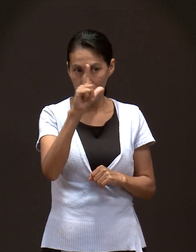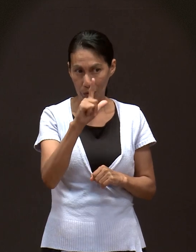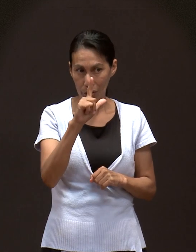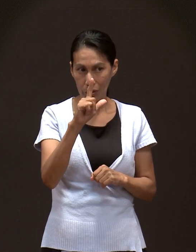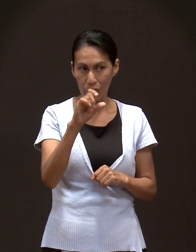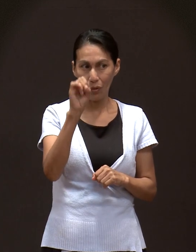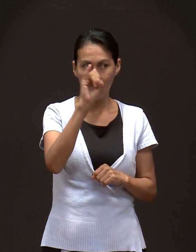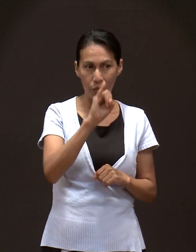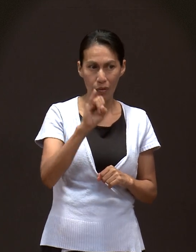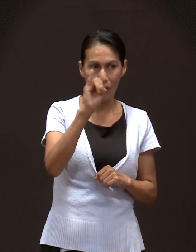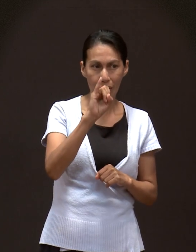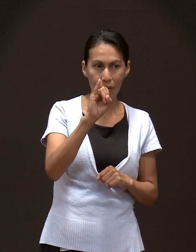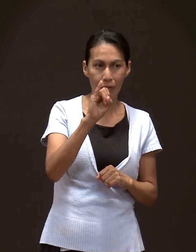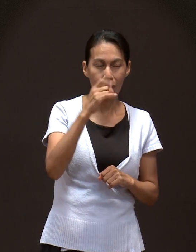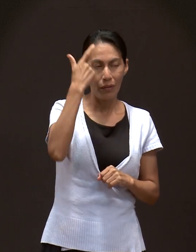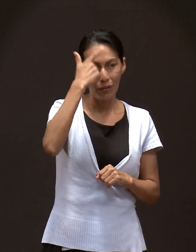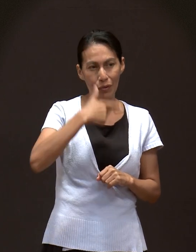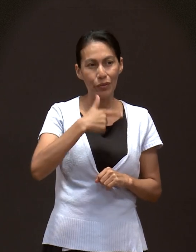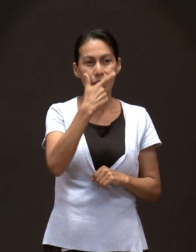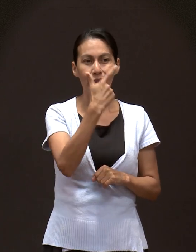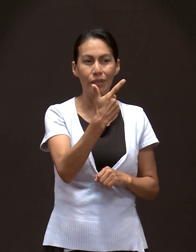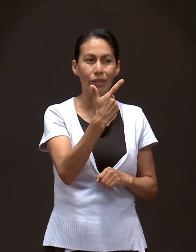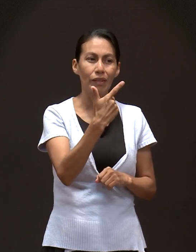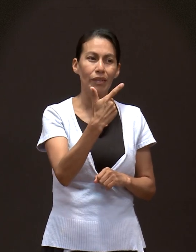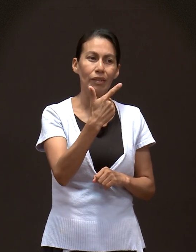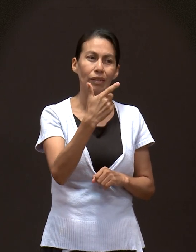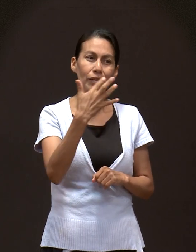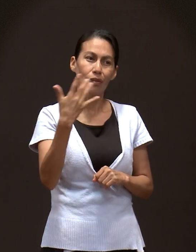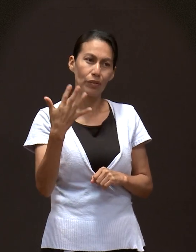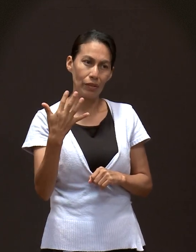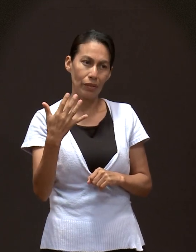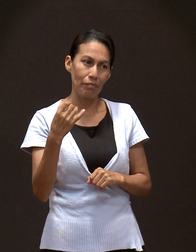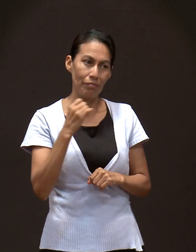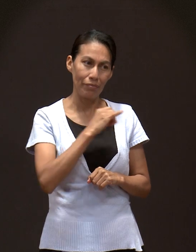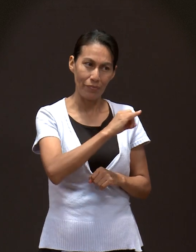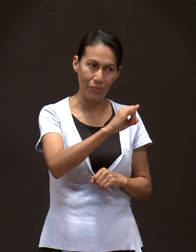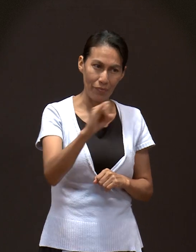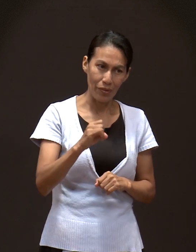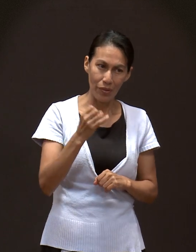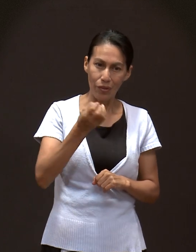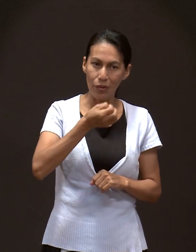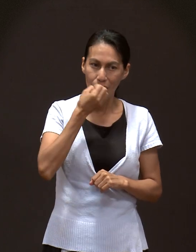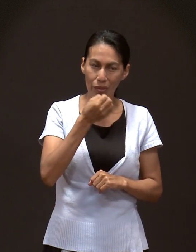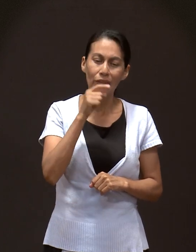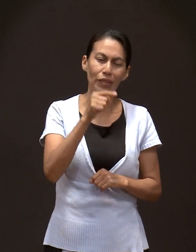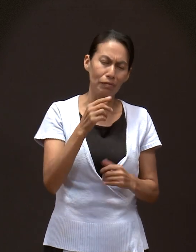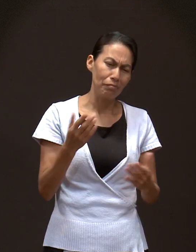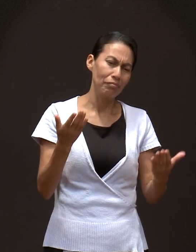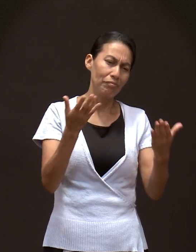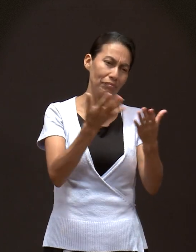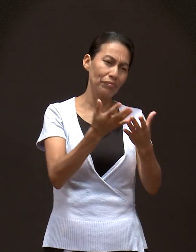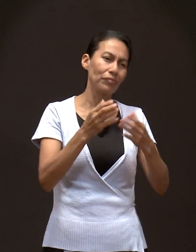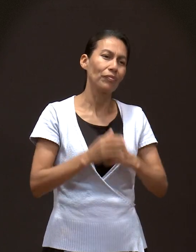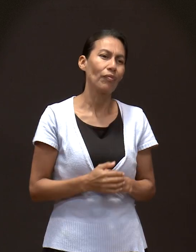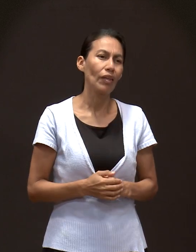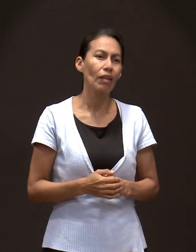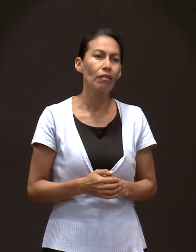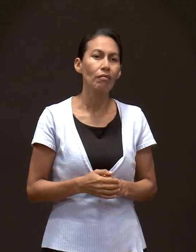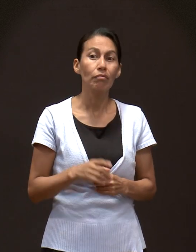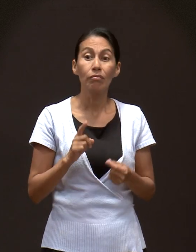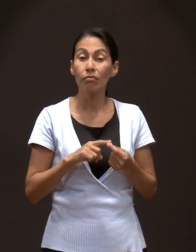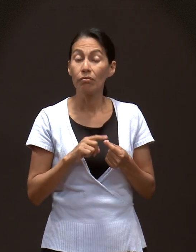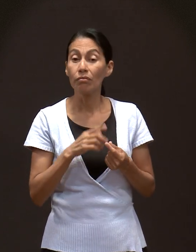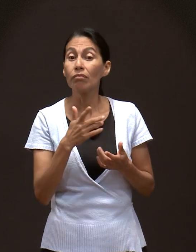Lunes y jueves a las 7.50 de la noche. ¿En dónde? En el jardín de la oración. En el jardín de la